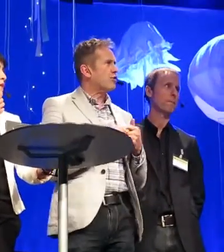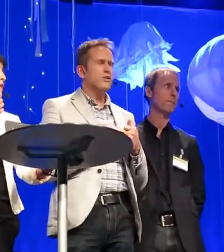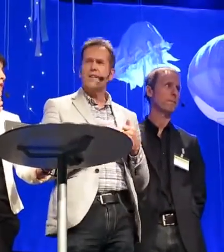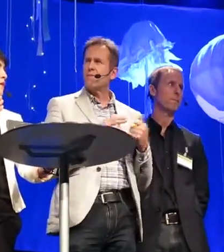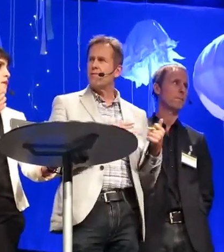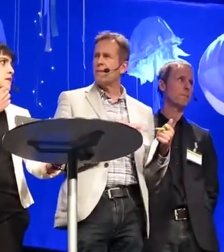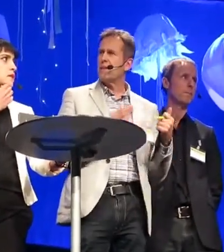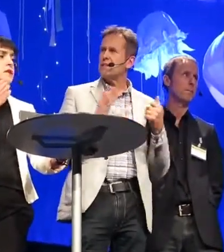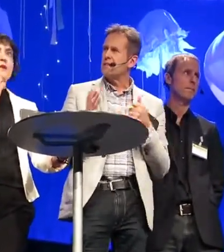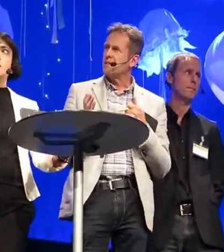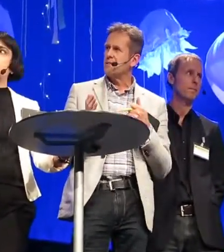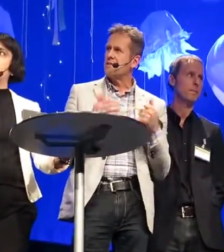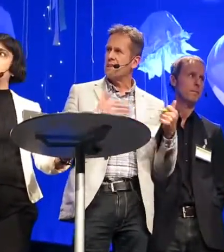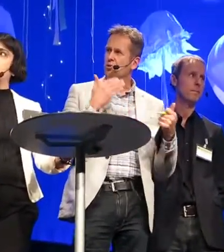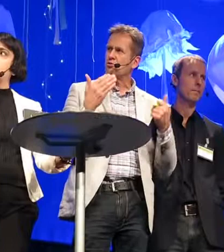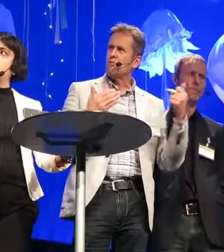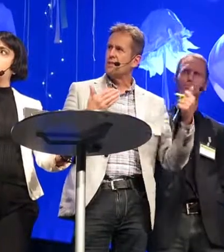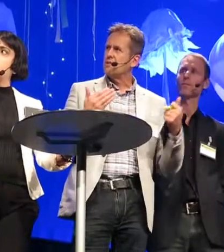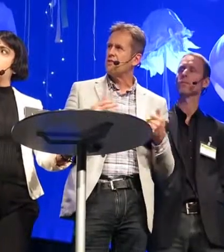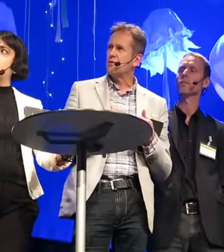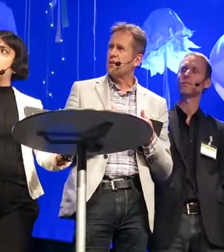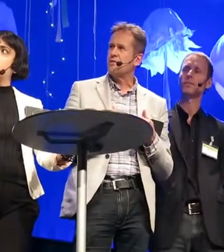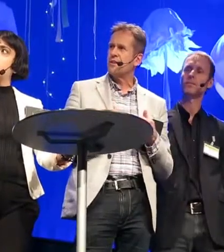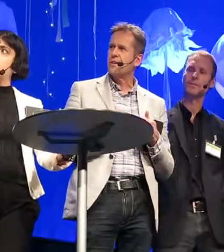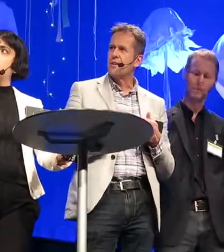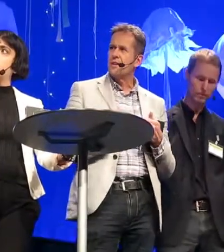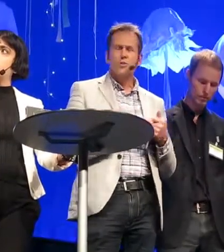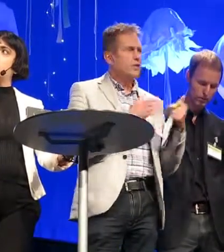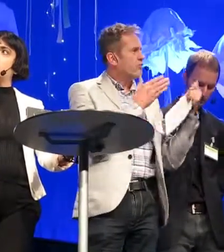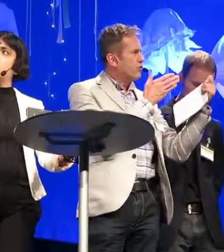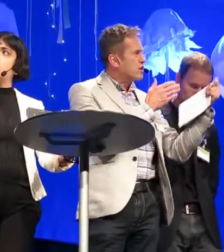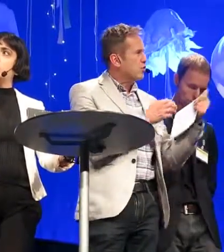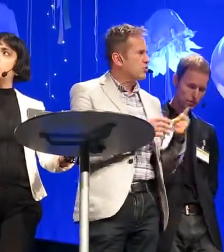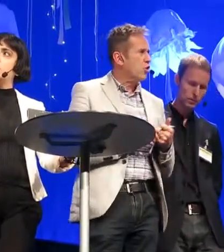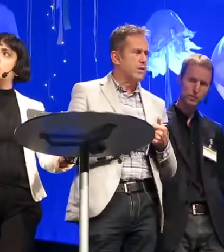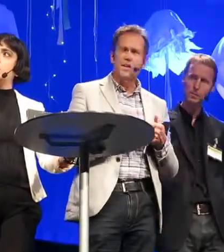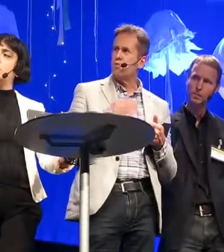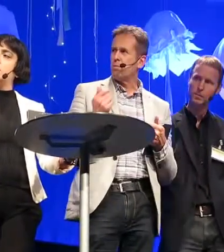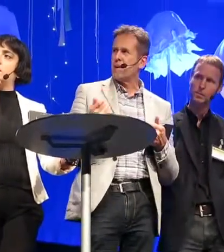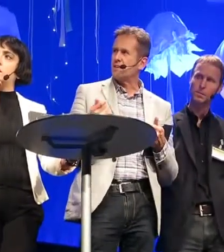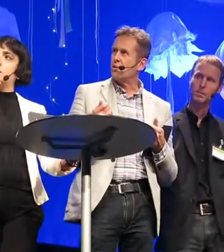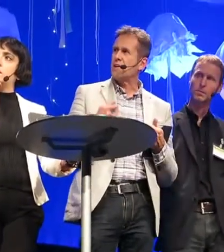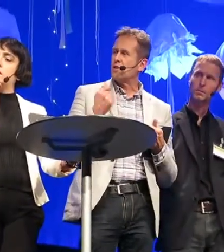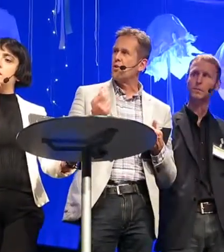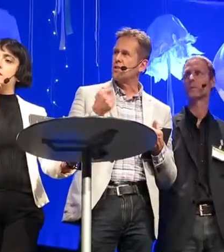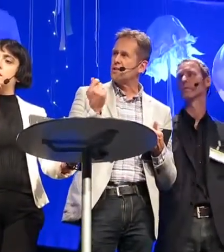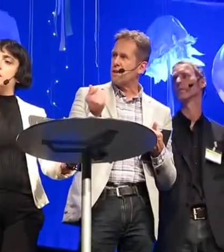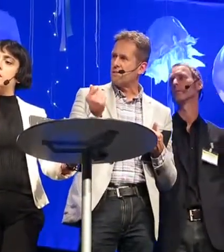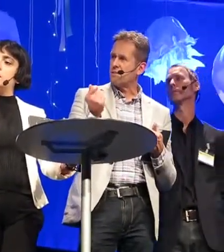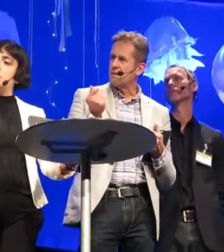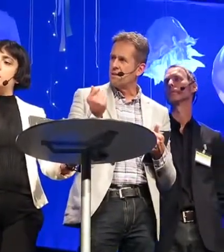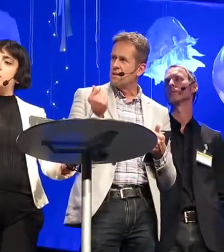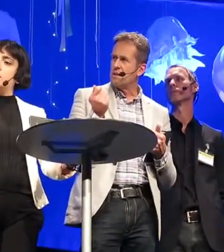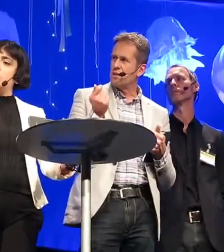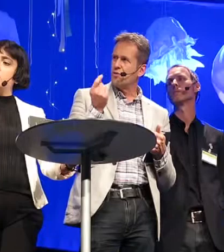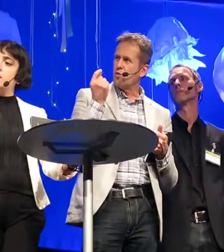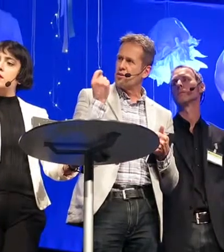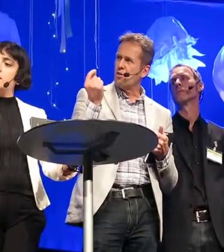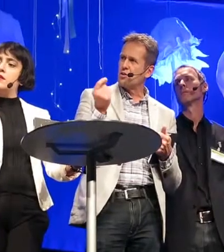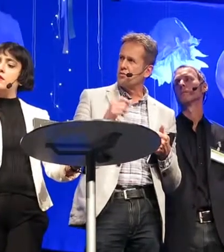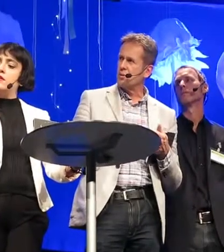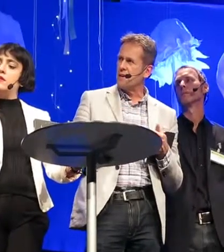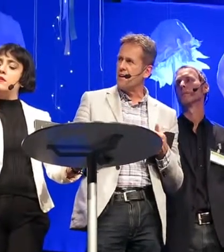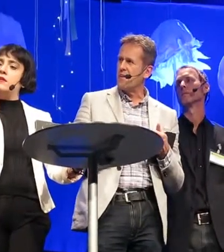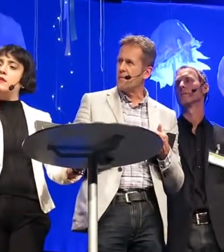den största lösningen, att byta bränsle. Det är ett kort om tid till 2030. Och det är två förslag som kommer i kvotplikten och ökad koldioxidskatt. Är det